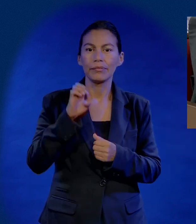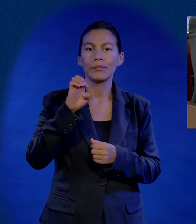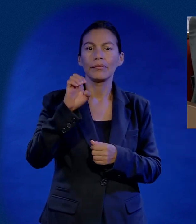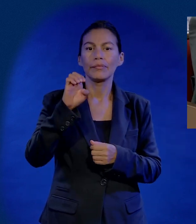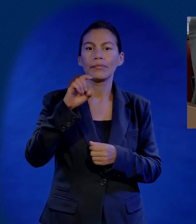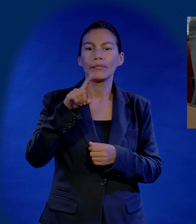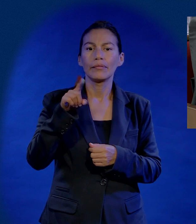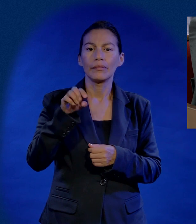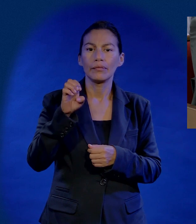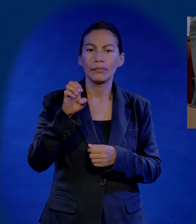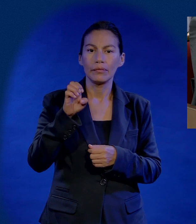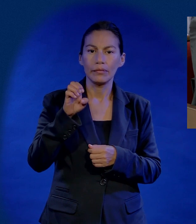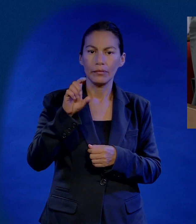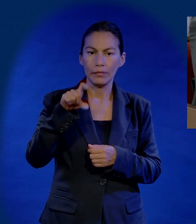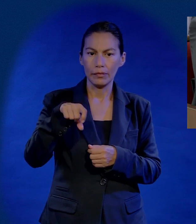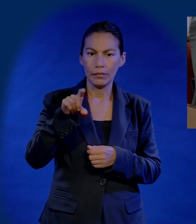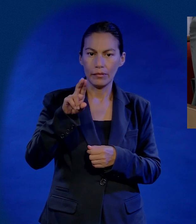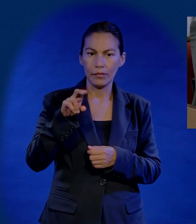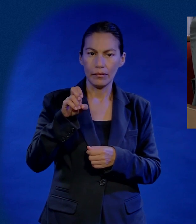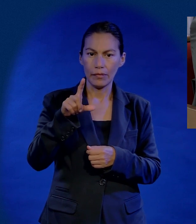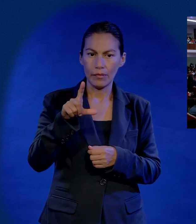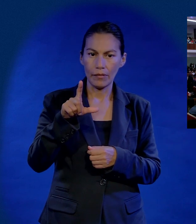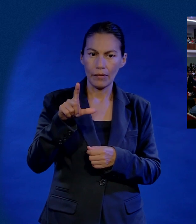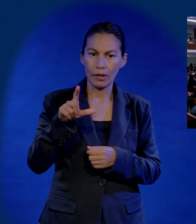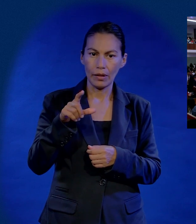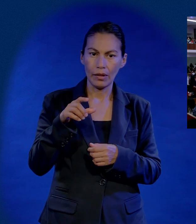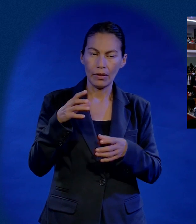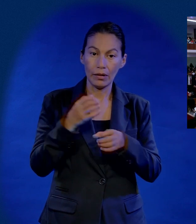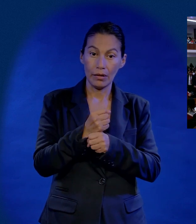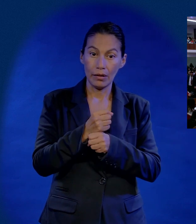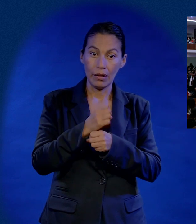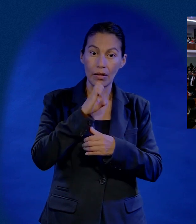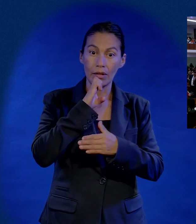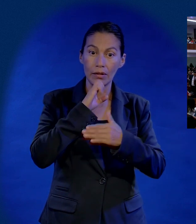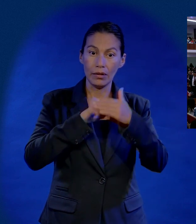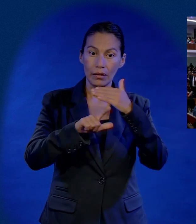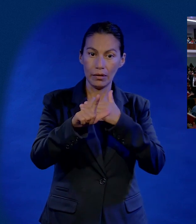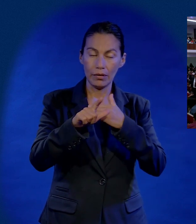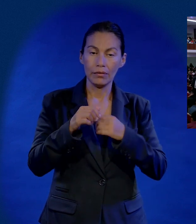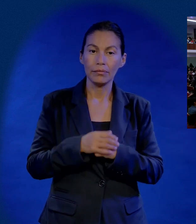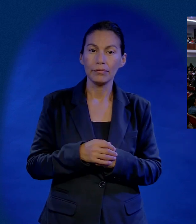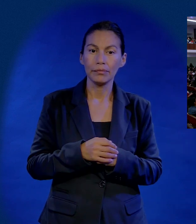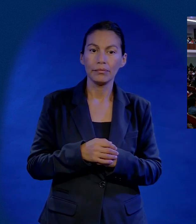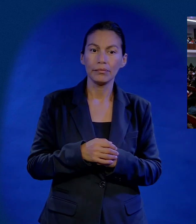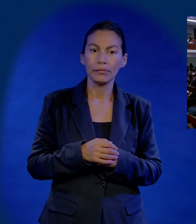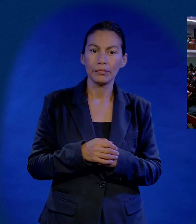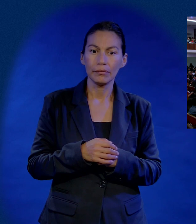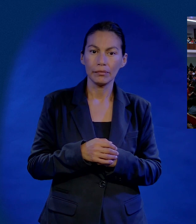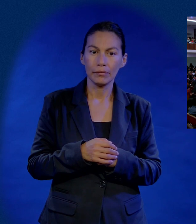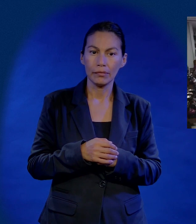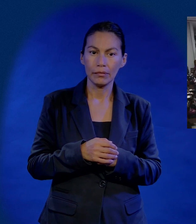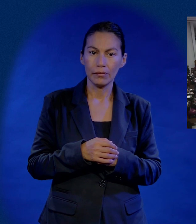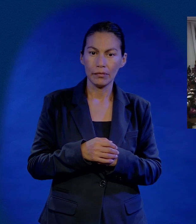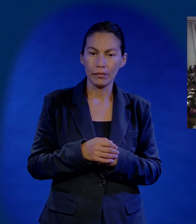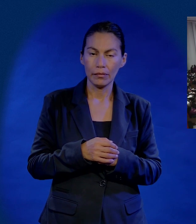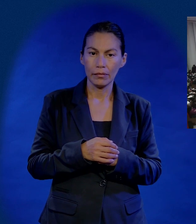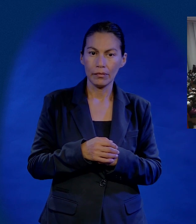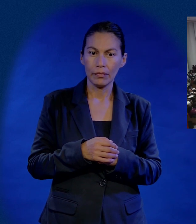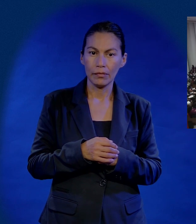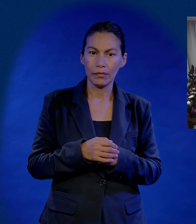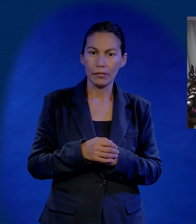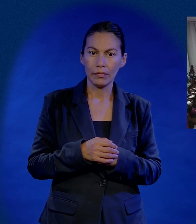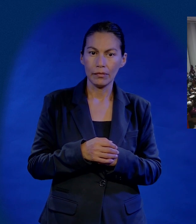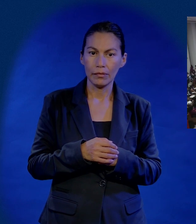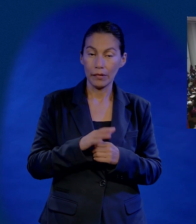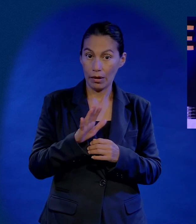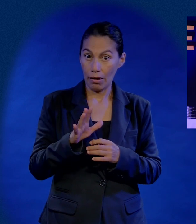Ezequiel, capítulo 36, versículo 26. En adelante. Si usted lo tiene, por